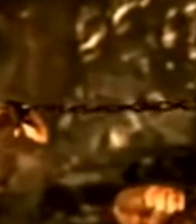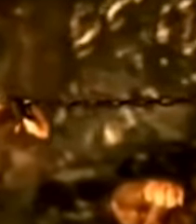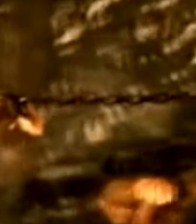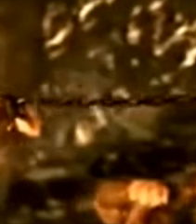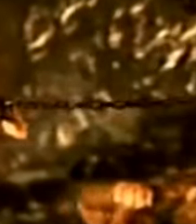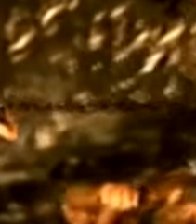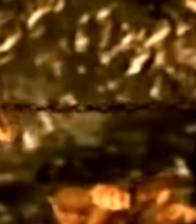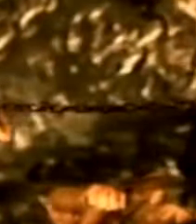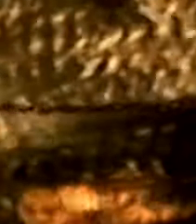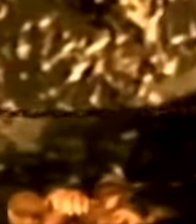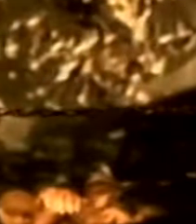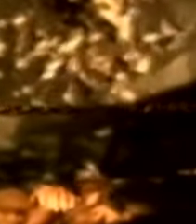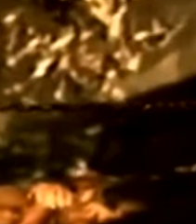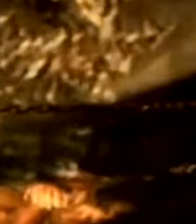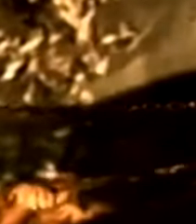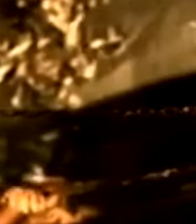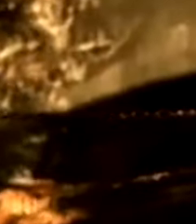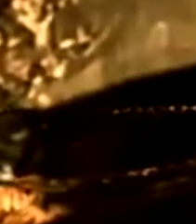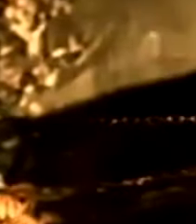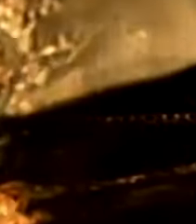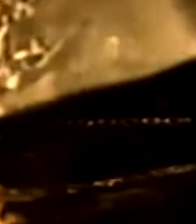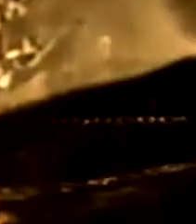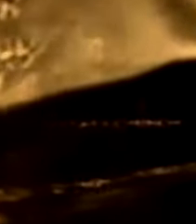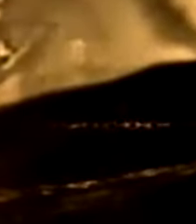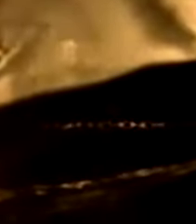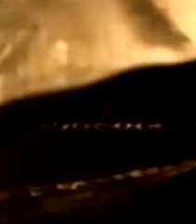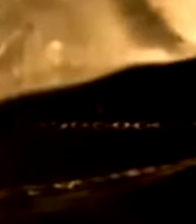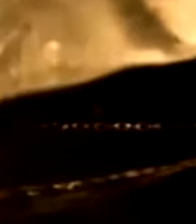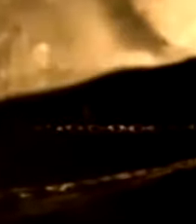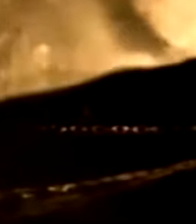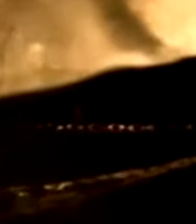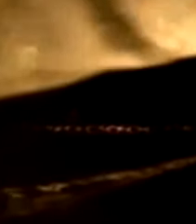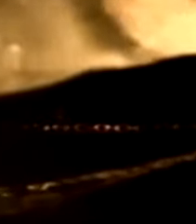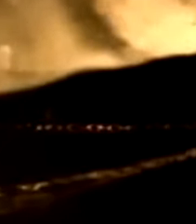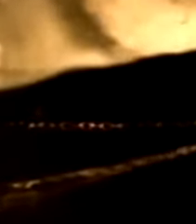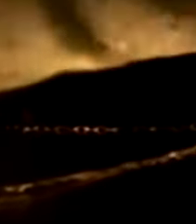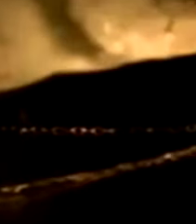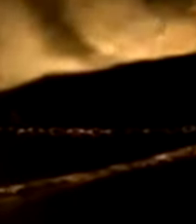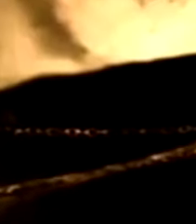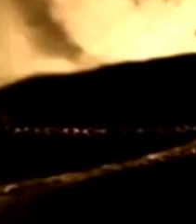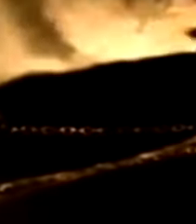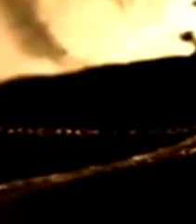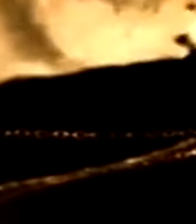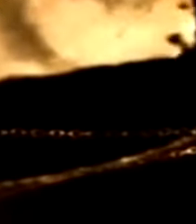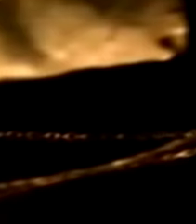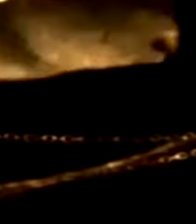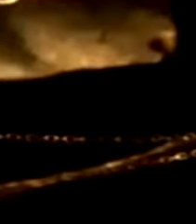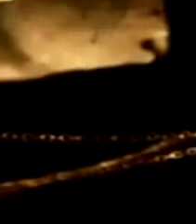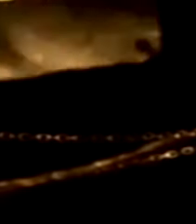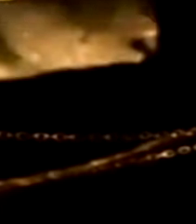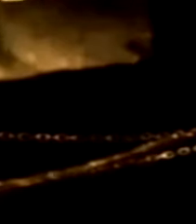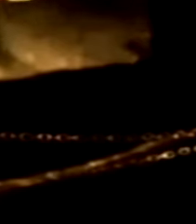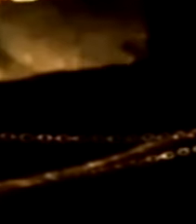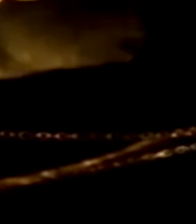Imagine prisioneiros que passam as suas vidas inteiras amarrados em uma